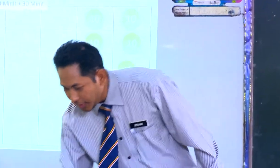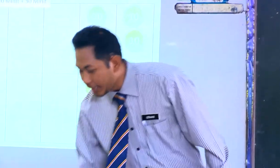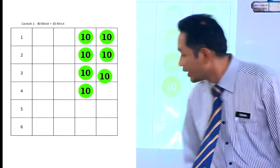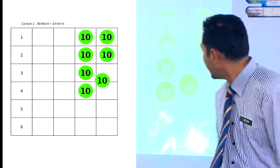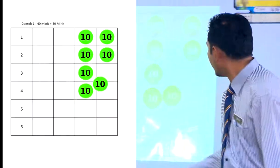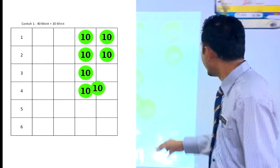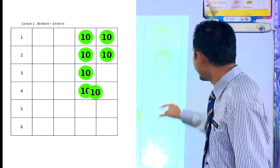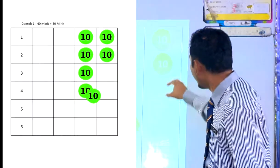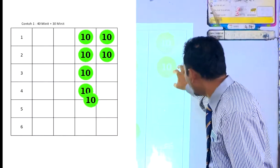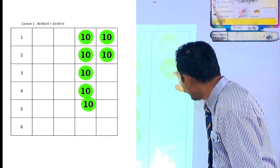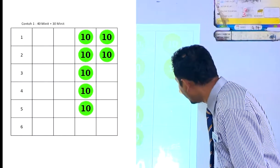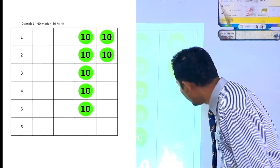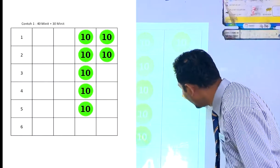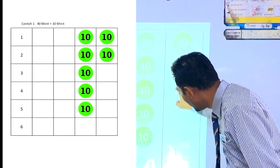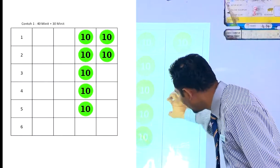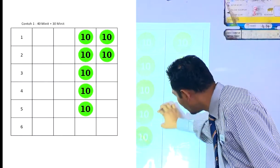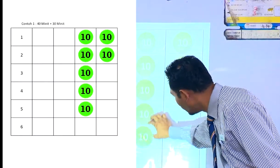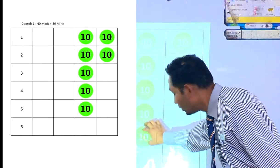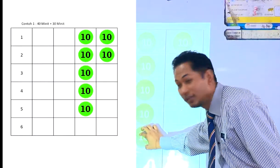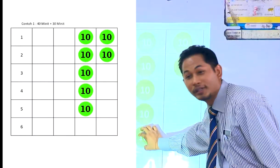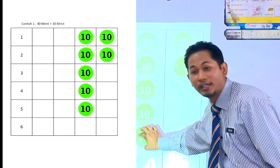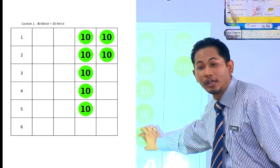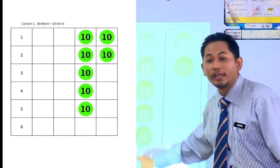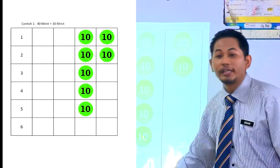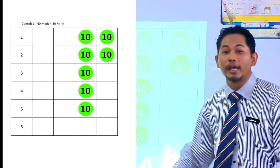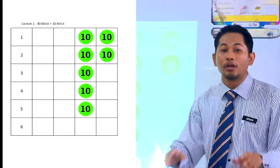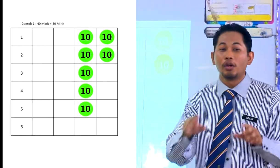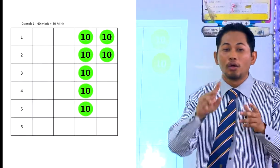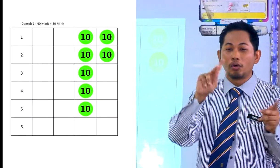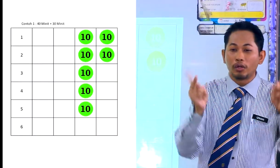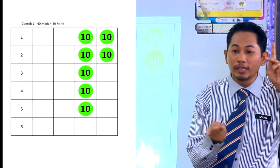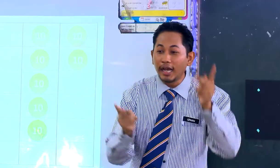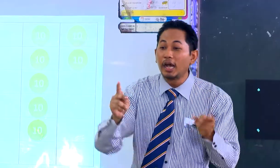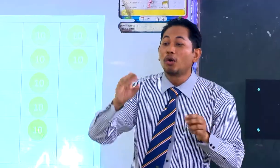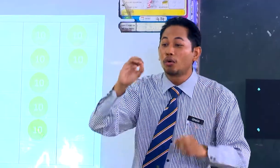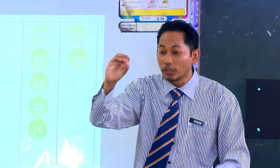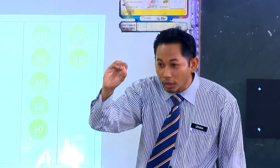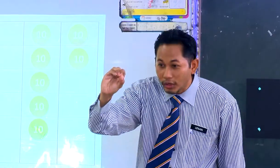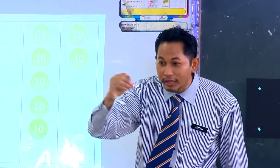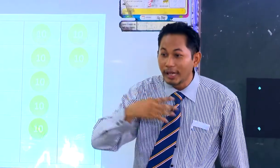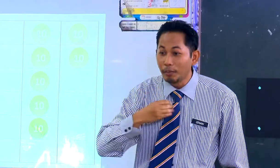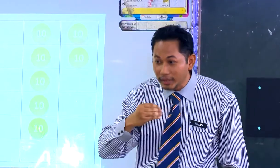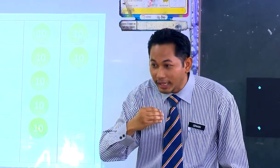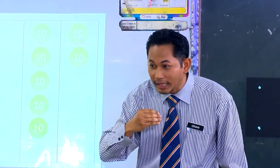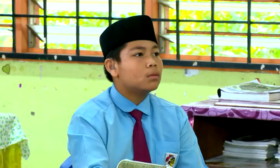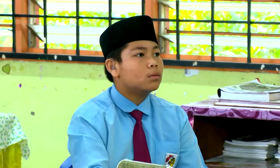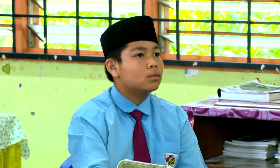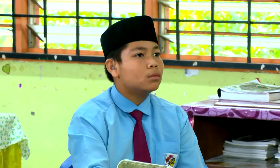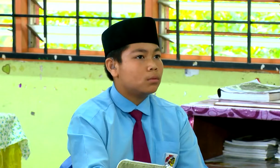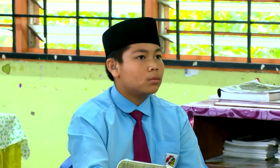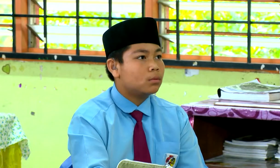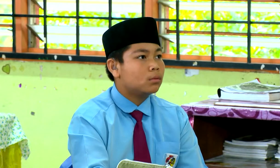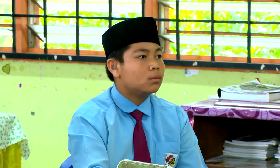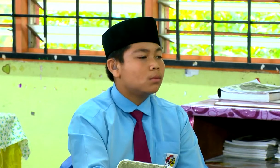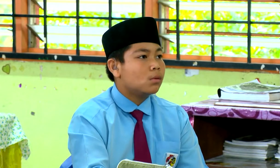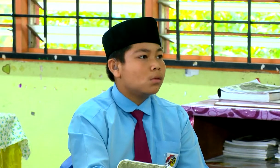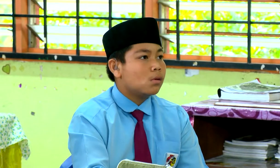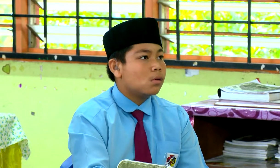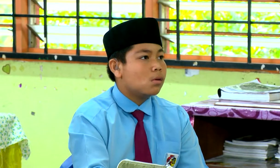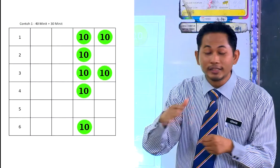okey, kita tarik masuk ni 10 yang kotak kosong yang putih. Penuhkan. Dah